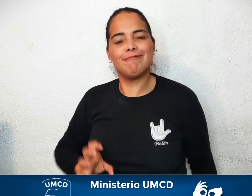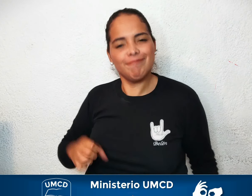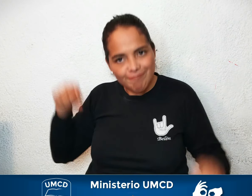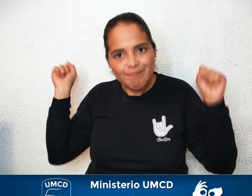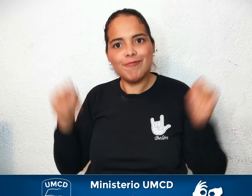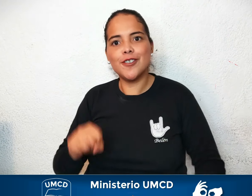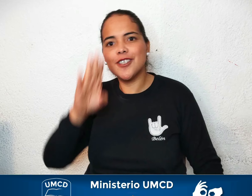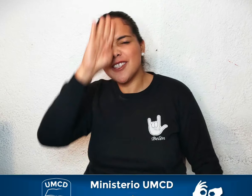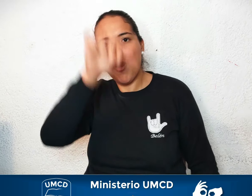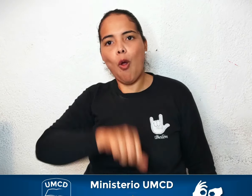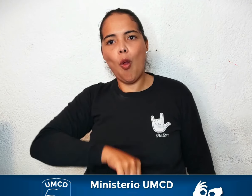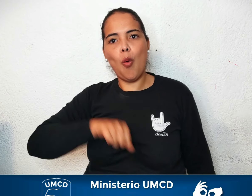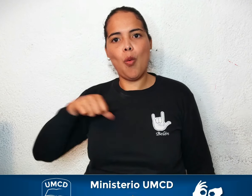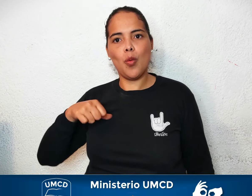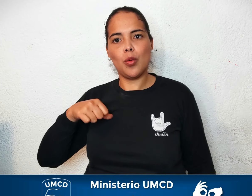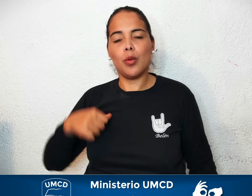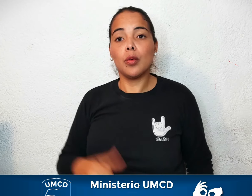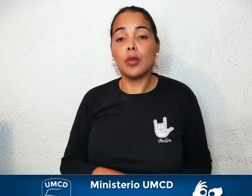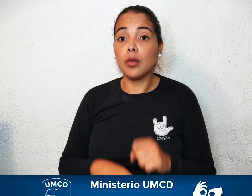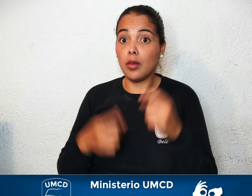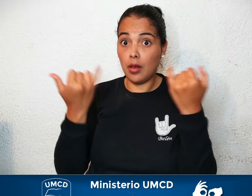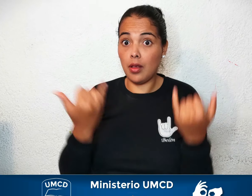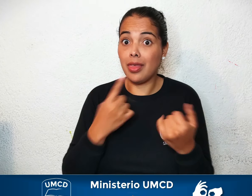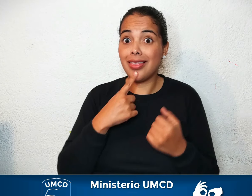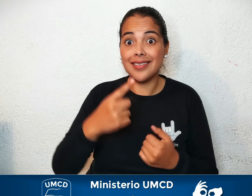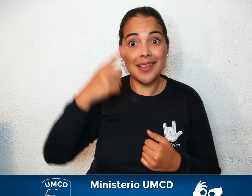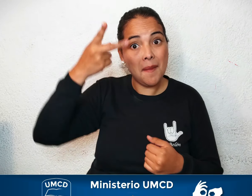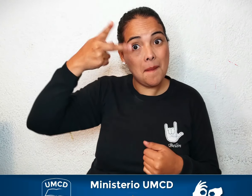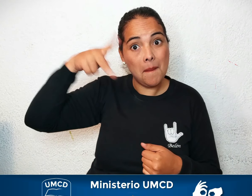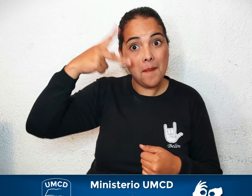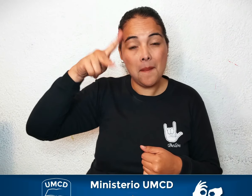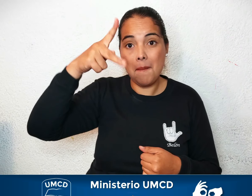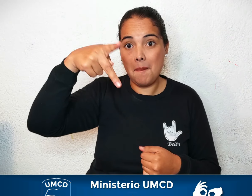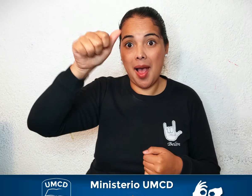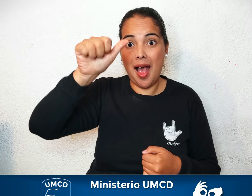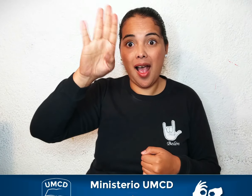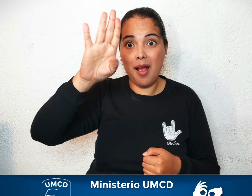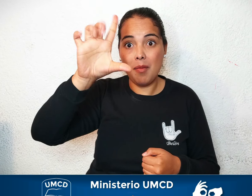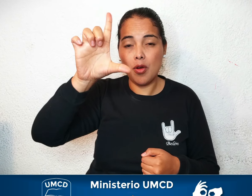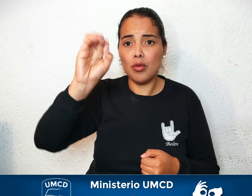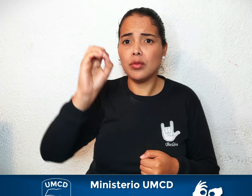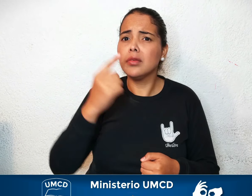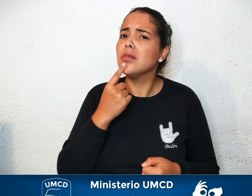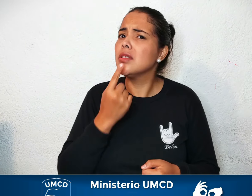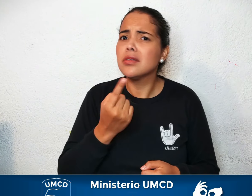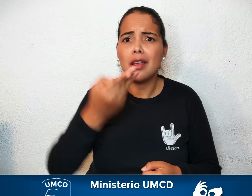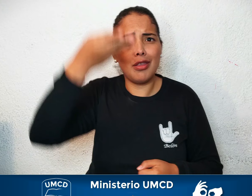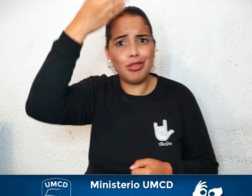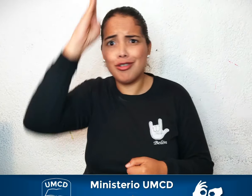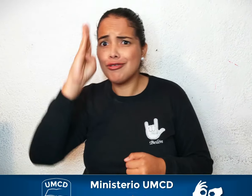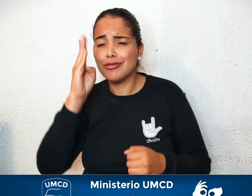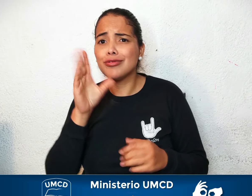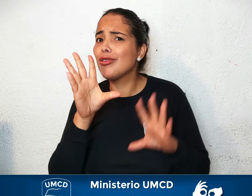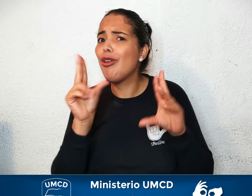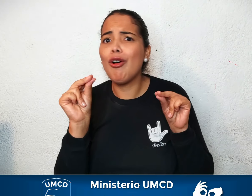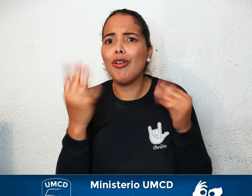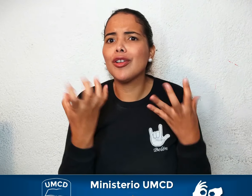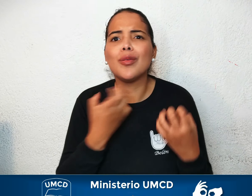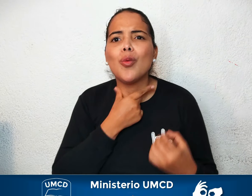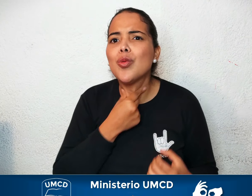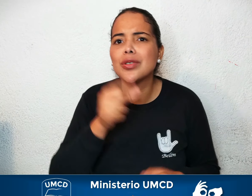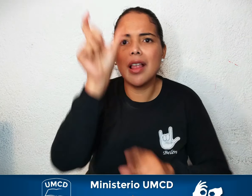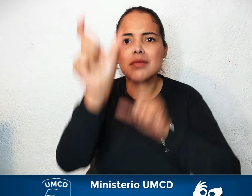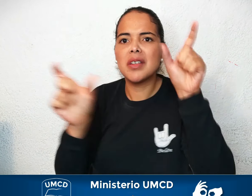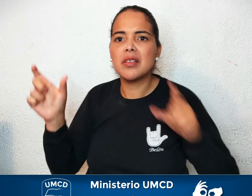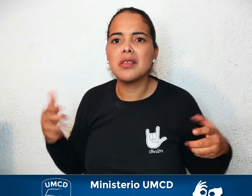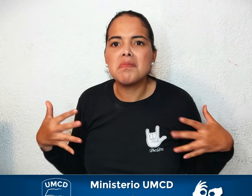algo. Pero nos recuerda Pablo en su segunda carta a Timoteo de que Dios no nos ha dado espíritu de cobardía, sino